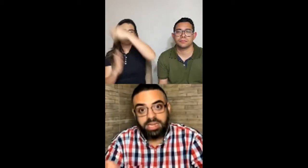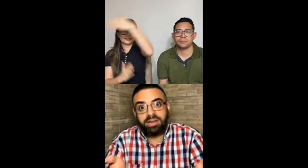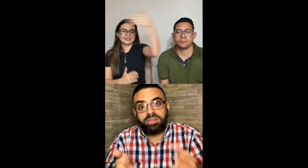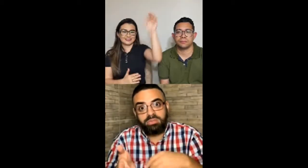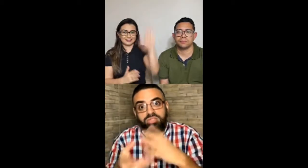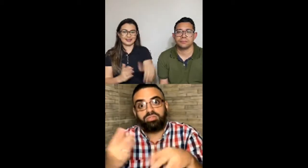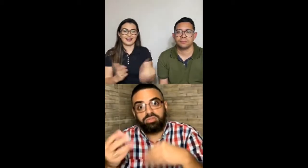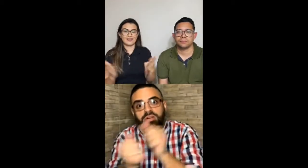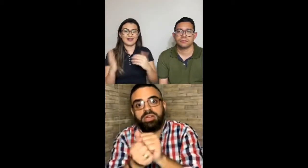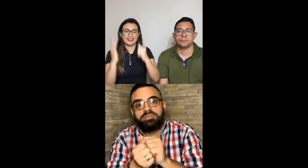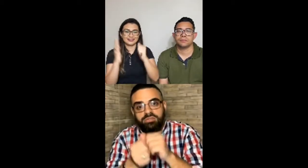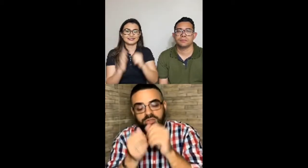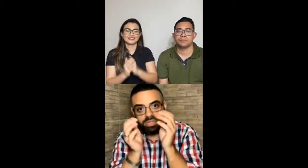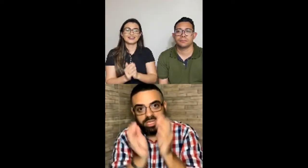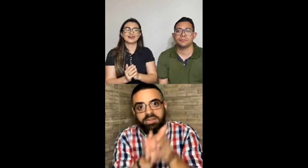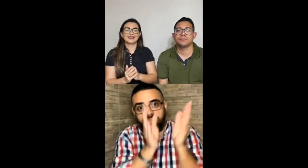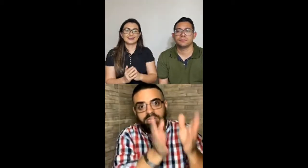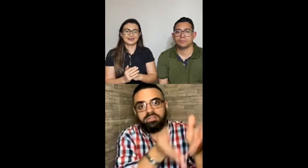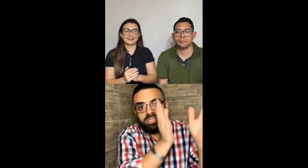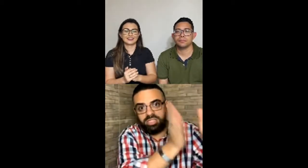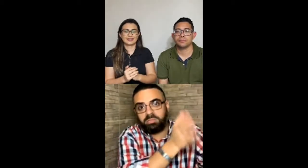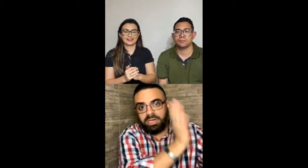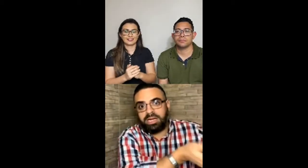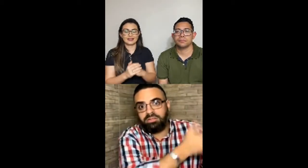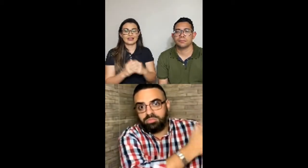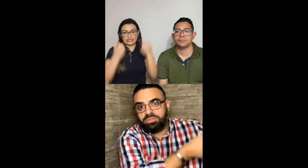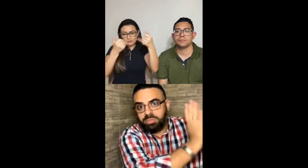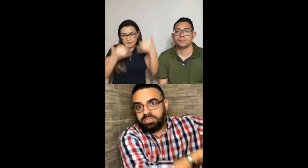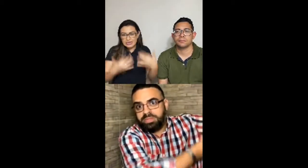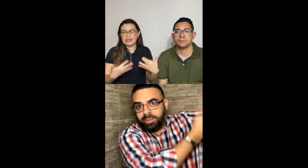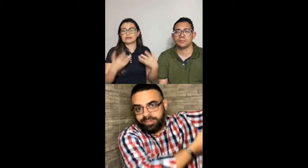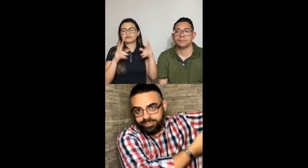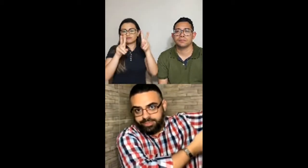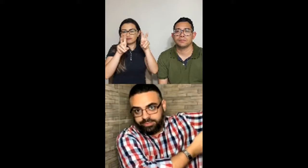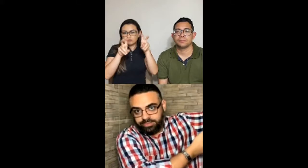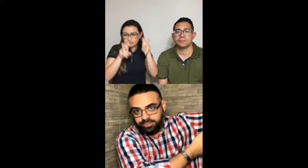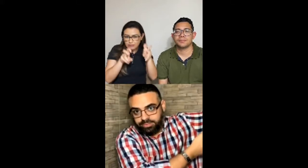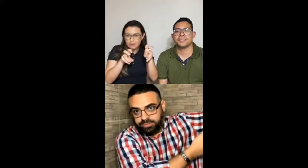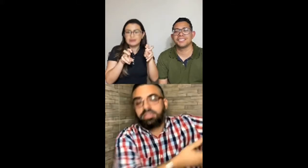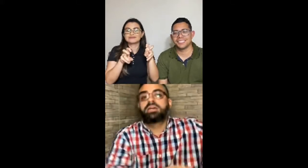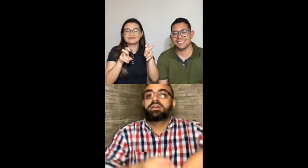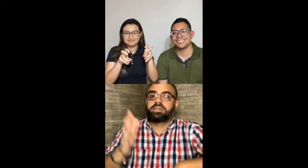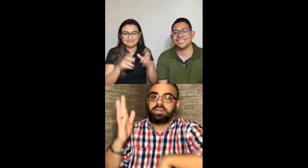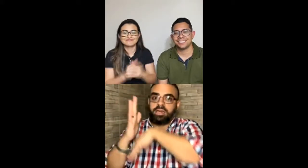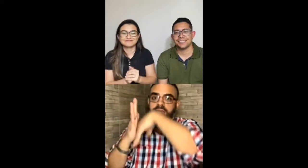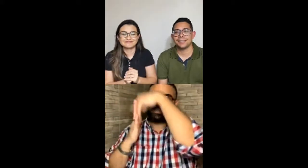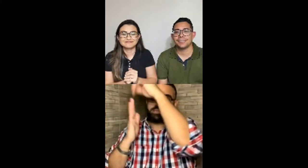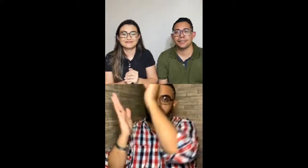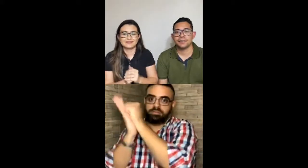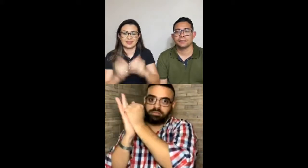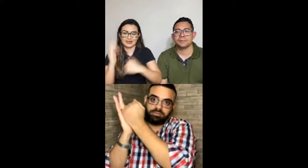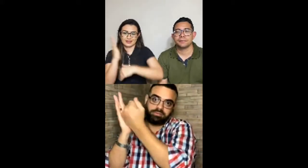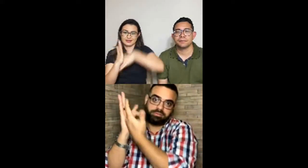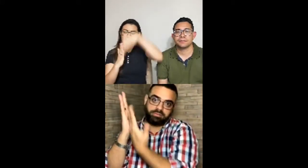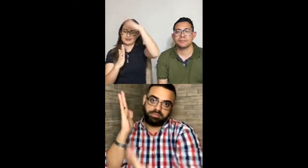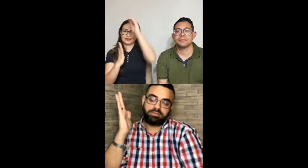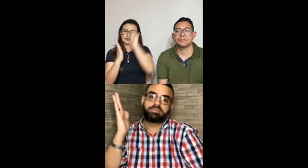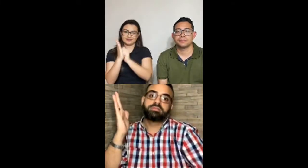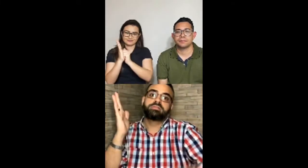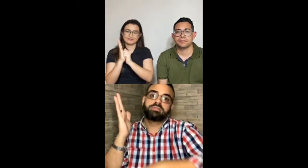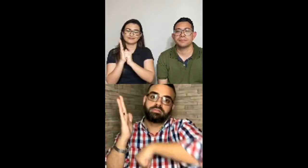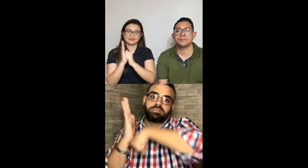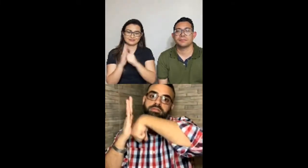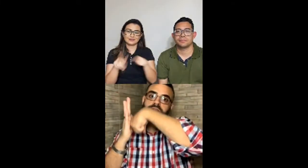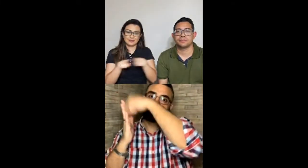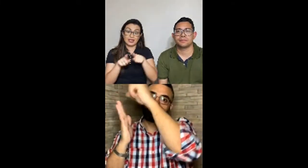das portas. E o Páscoa novo, que é o que mistura os dois, o Cordeiro de Deus que tira o pecado do mundo, príncipe da